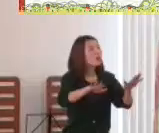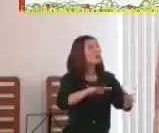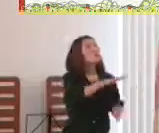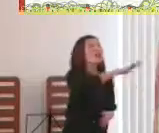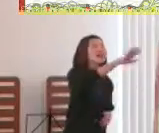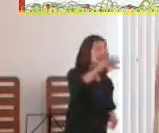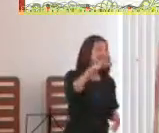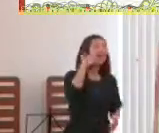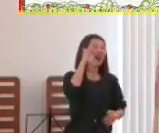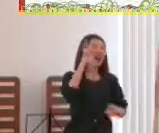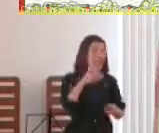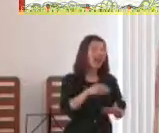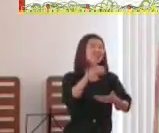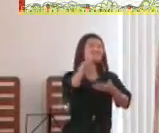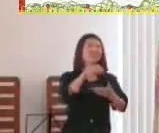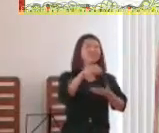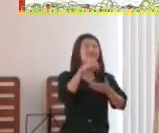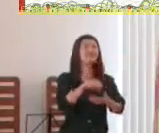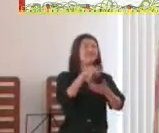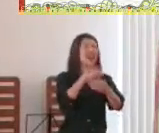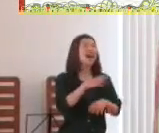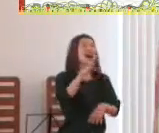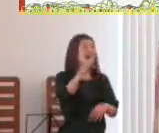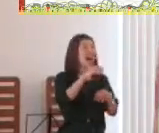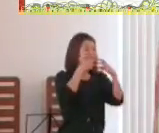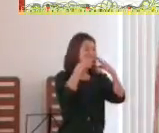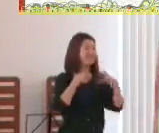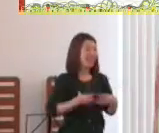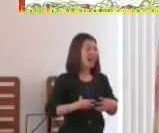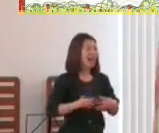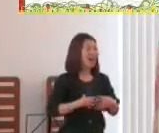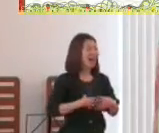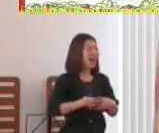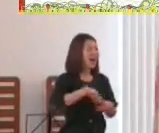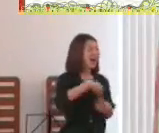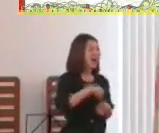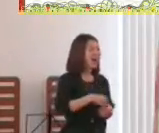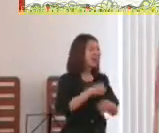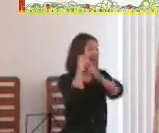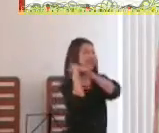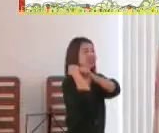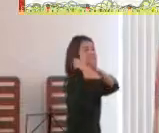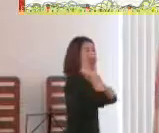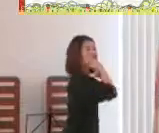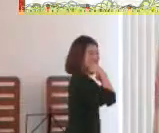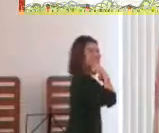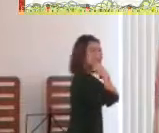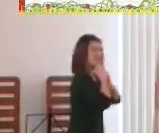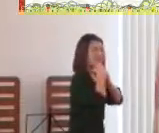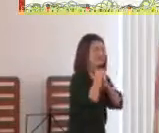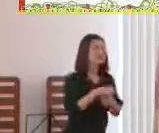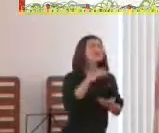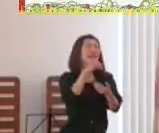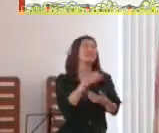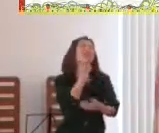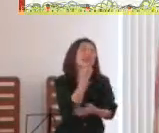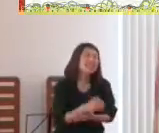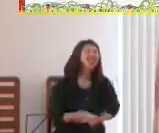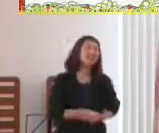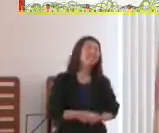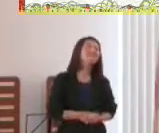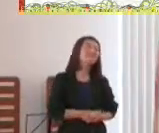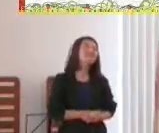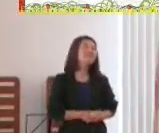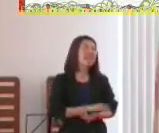予約はしてあるんですかね、ちょっと微妙なラインがこの辺に、ね、あのサンタに予約して